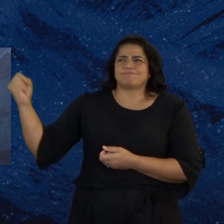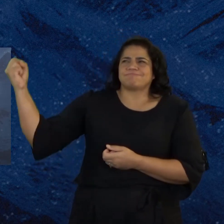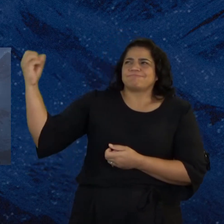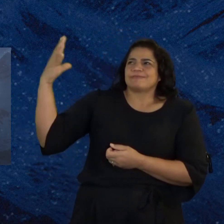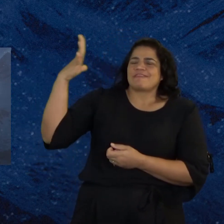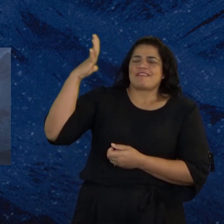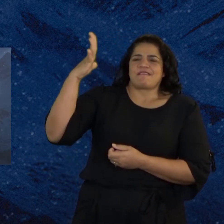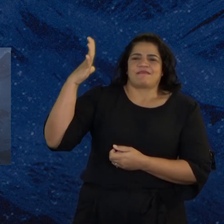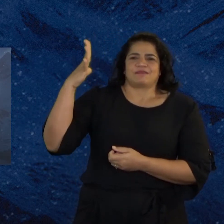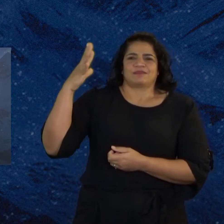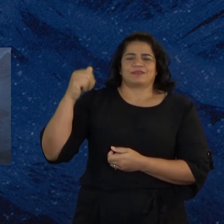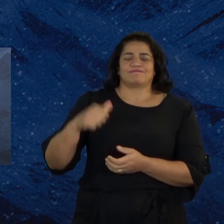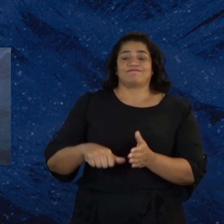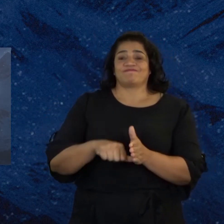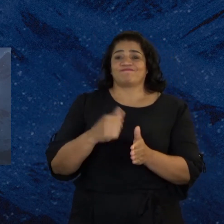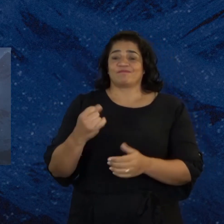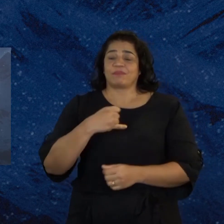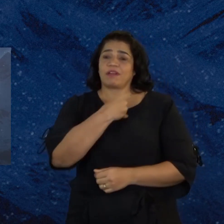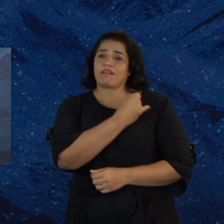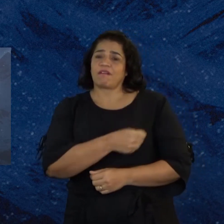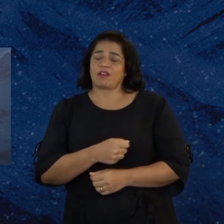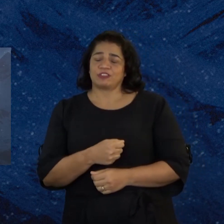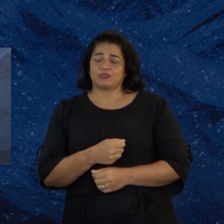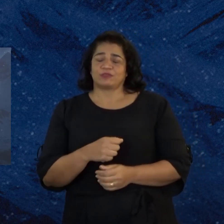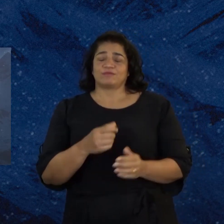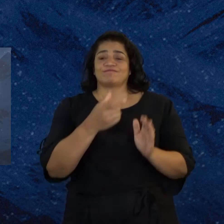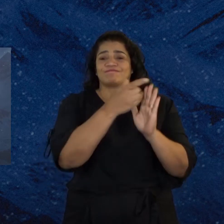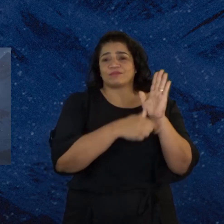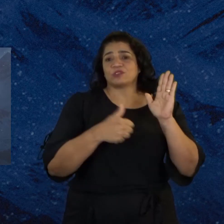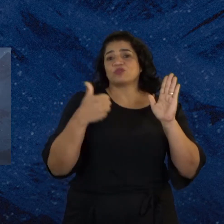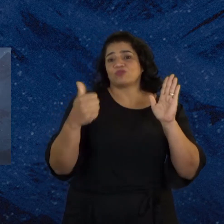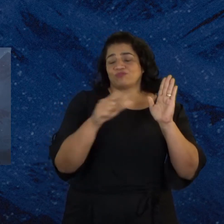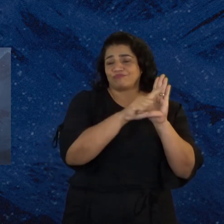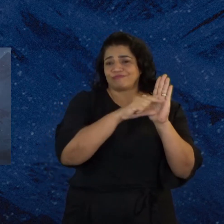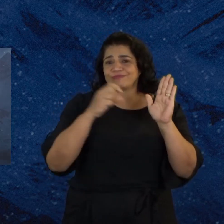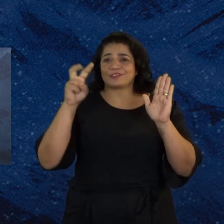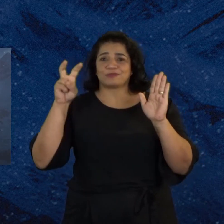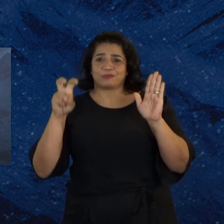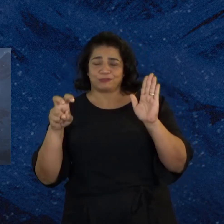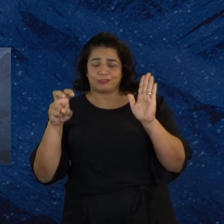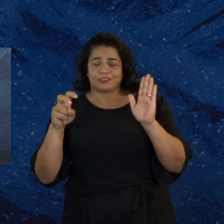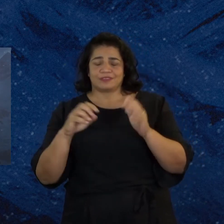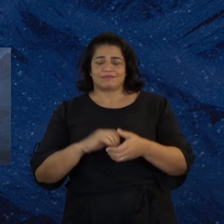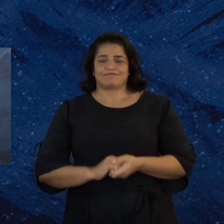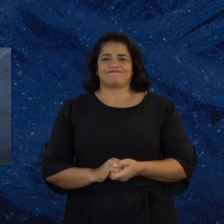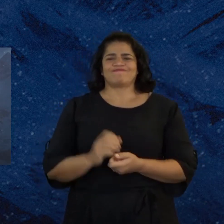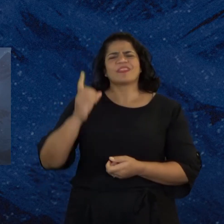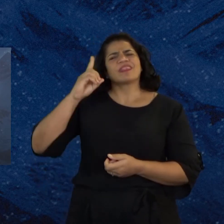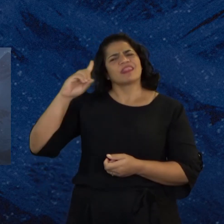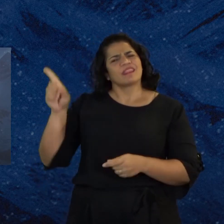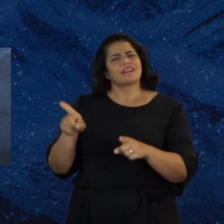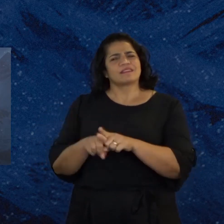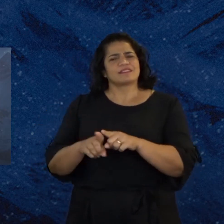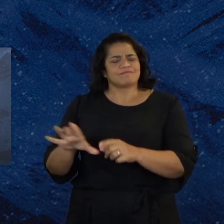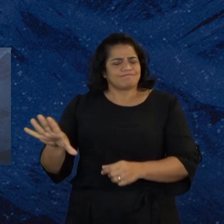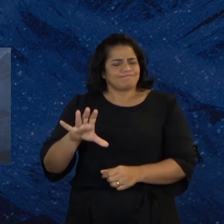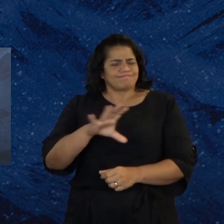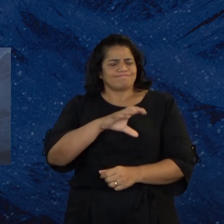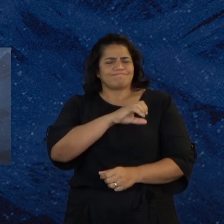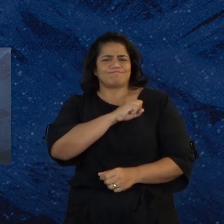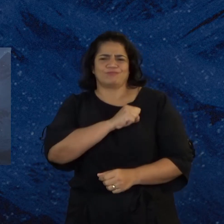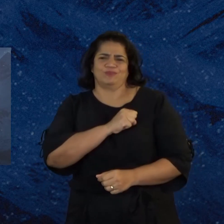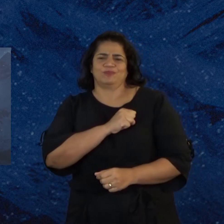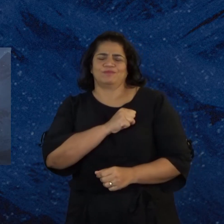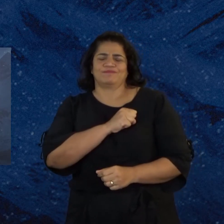1 João 1, 5. Nosso Deus é amor. 1 João 4, 8. Ele é justo.